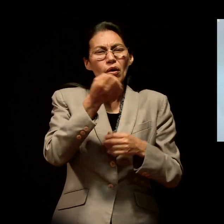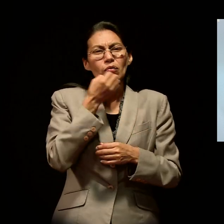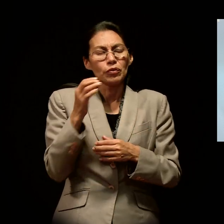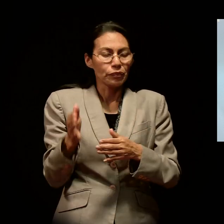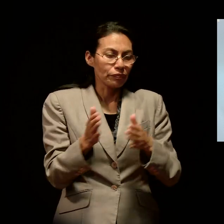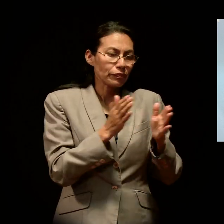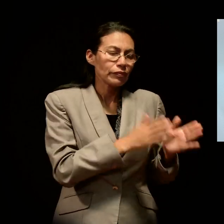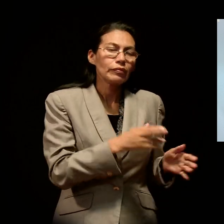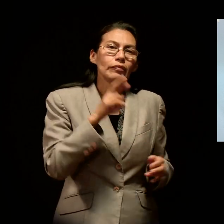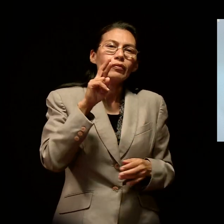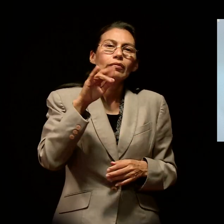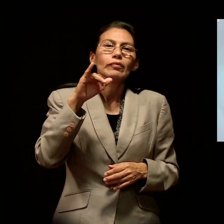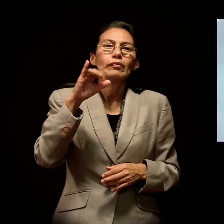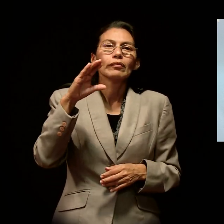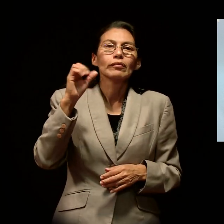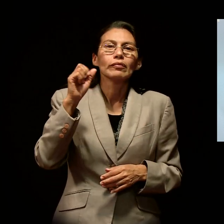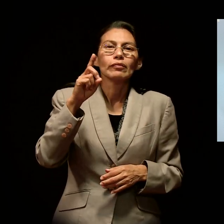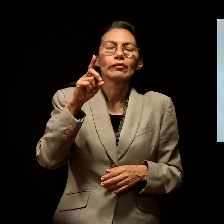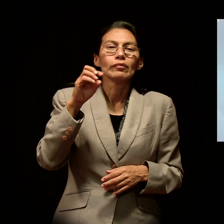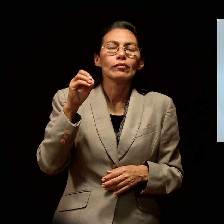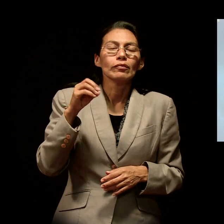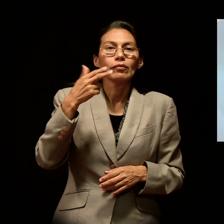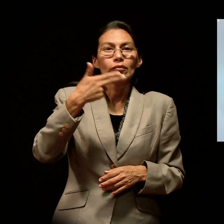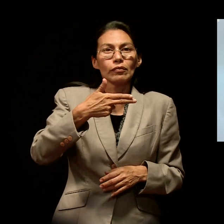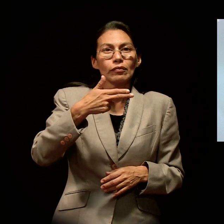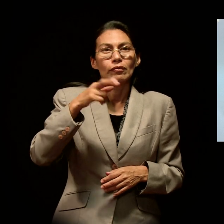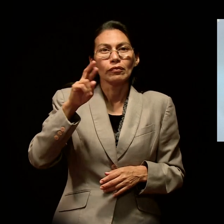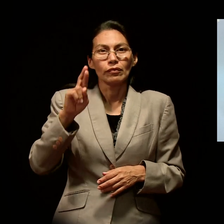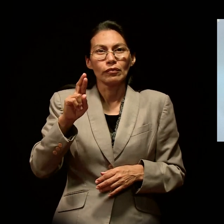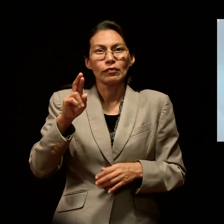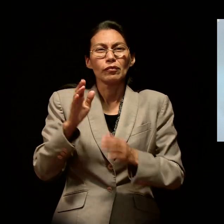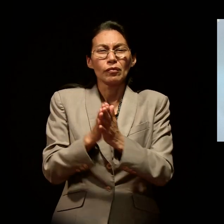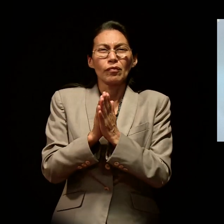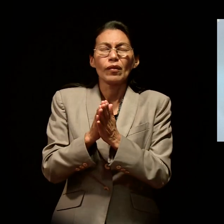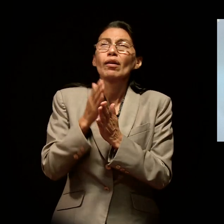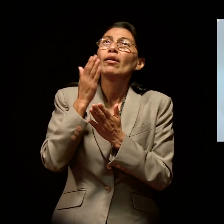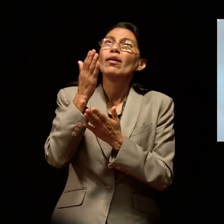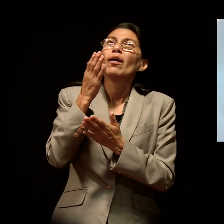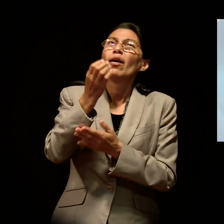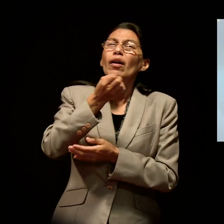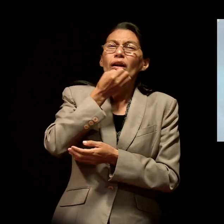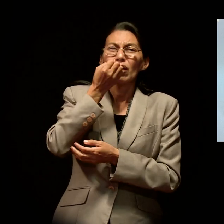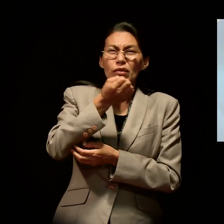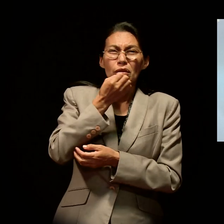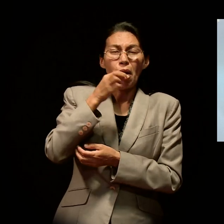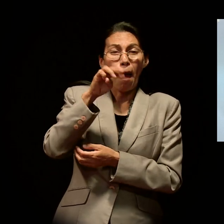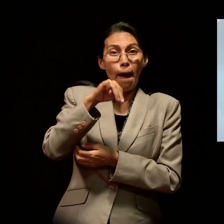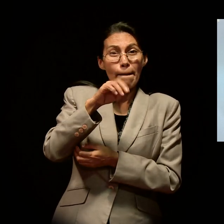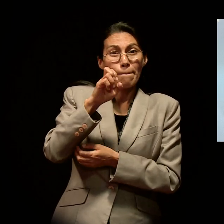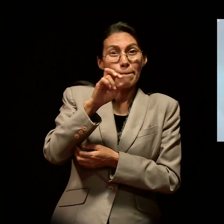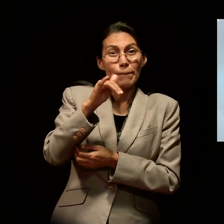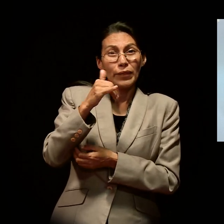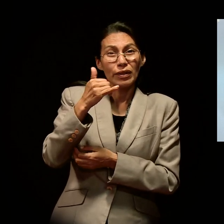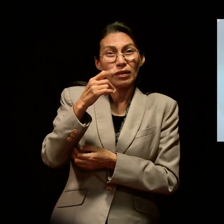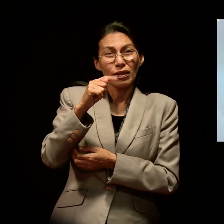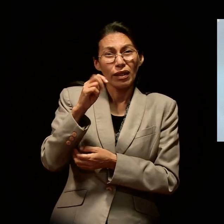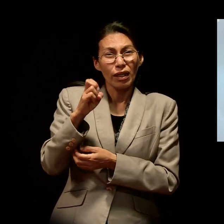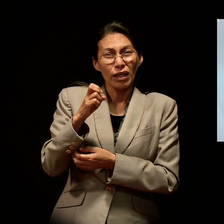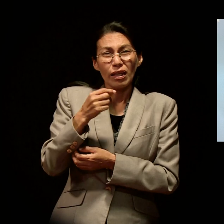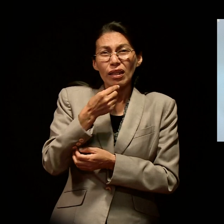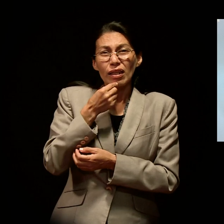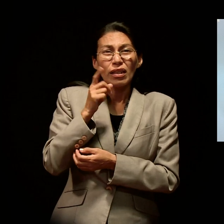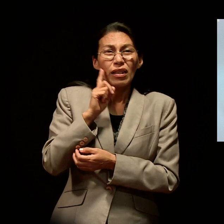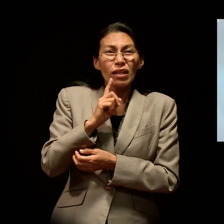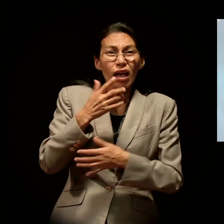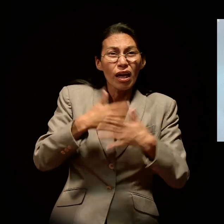por nos unimos a ti en oración Ricardo hr Buenas noches pido oración por Maite